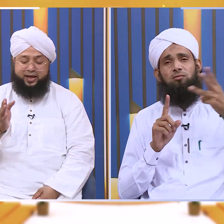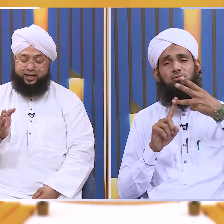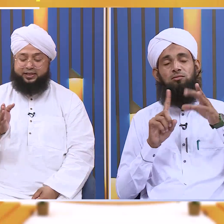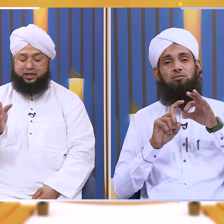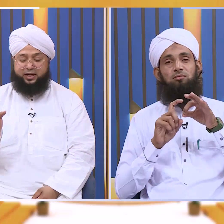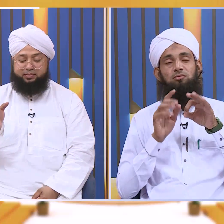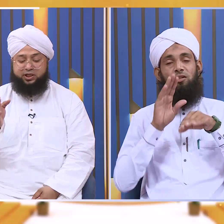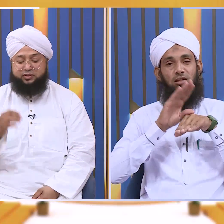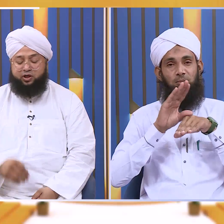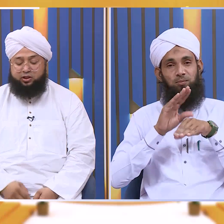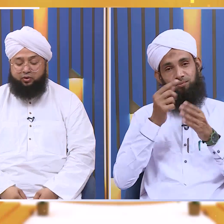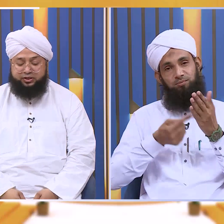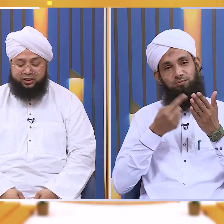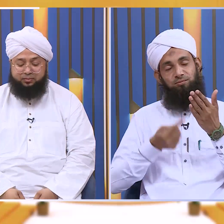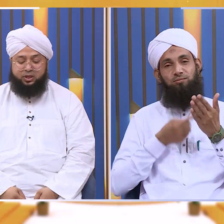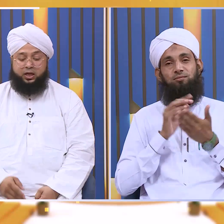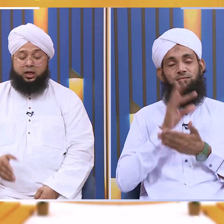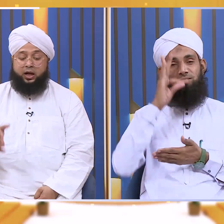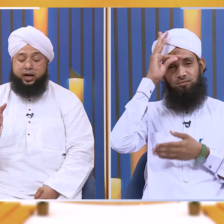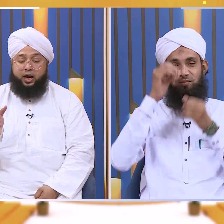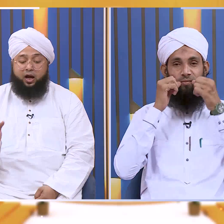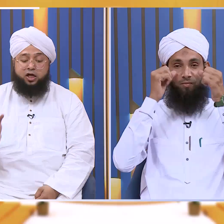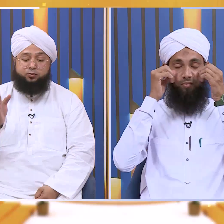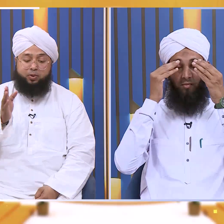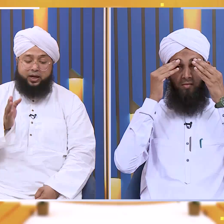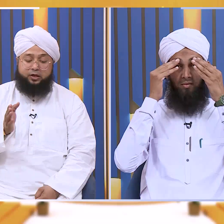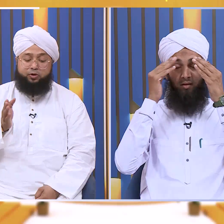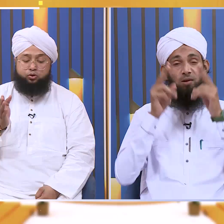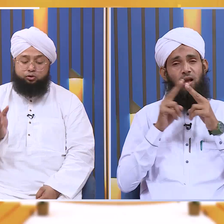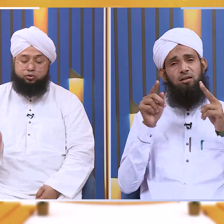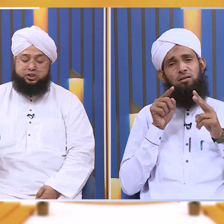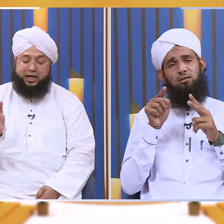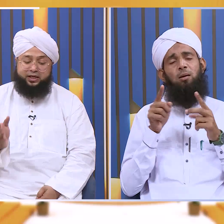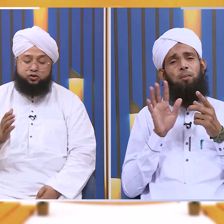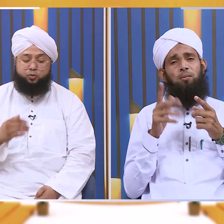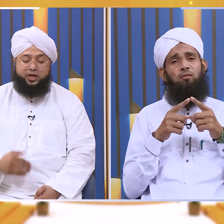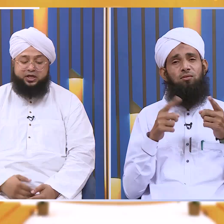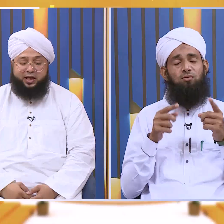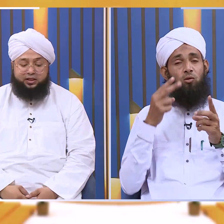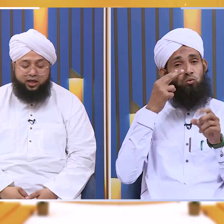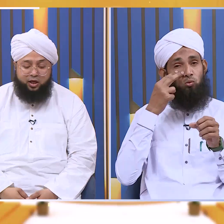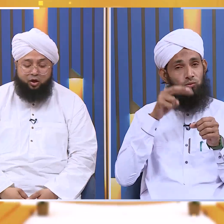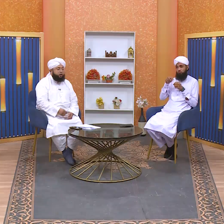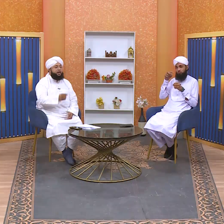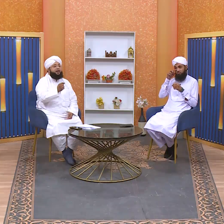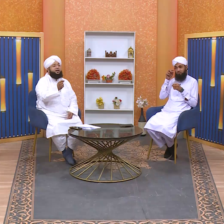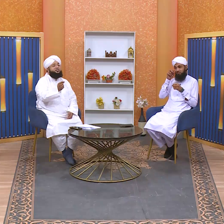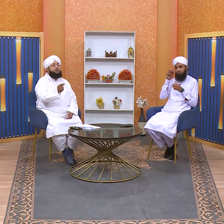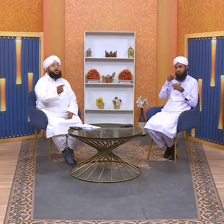کہ سرکار مدینہ صلی اللہ علیہ وسلم ہر آنکھ مبارک میں 2 سلائیاں سرمے کی ڈالتے اور ایک سلائی